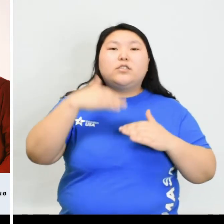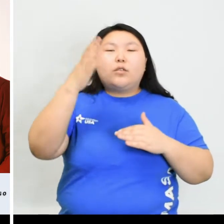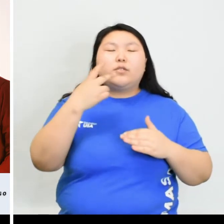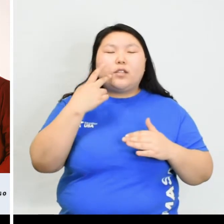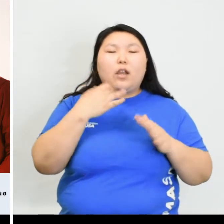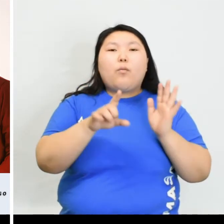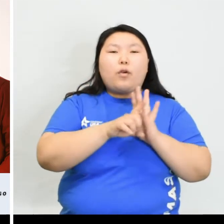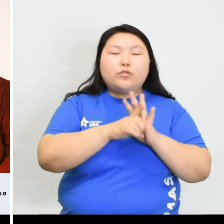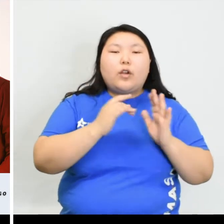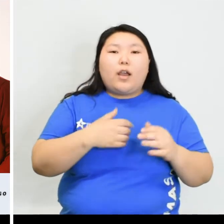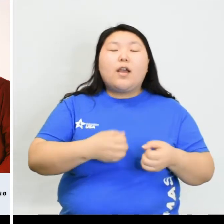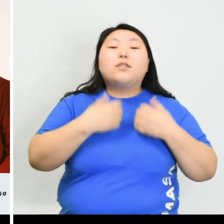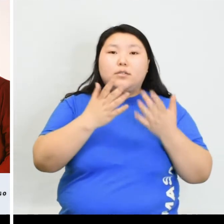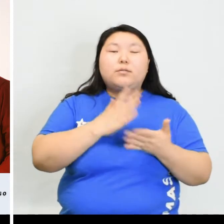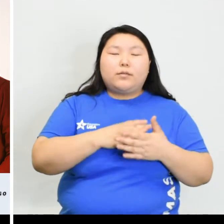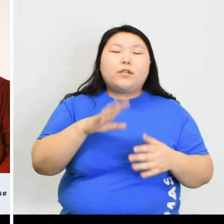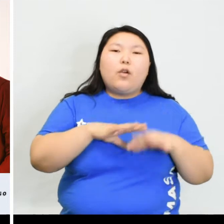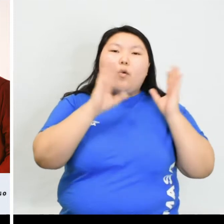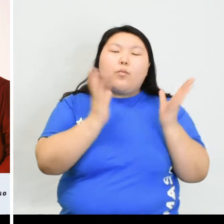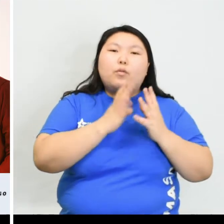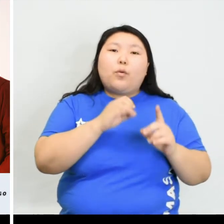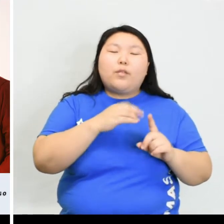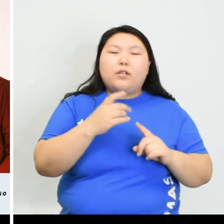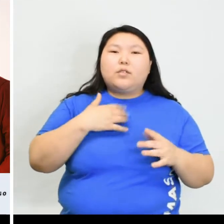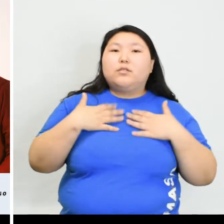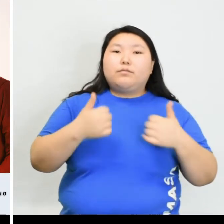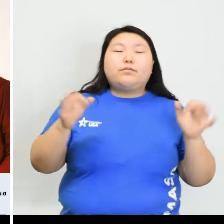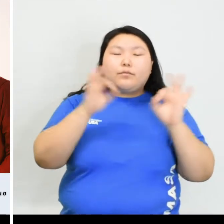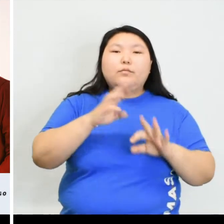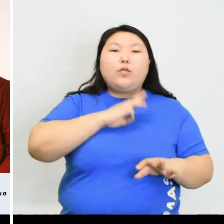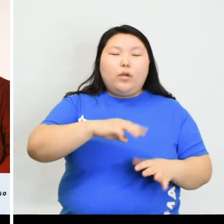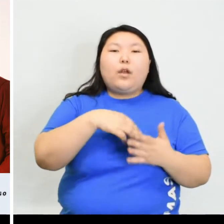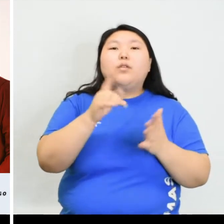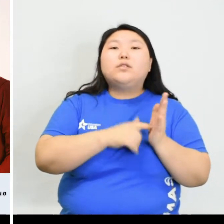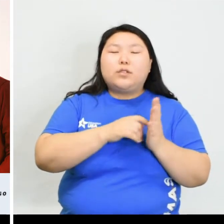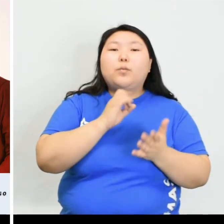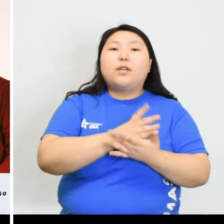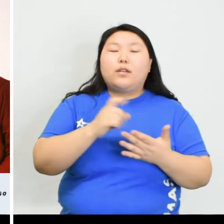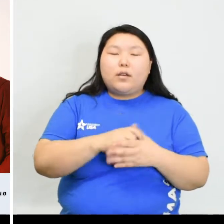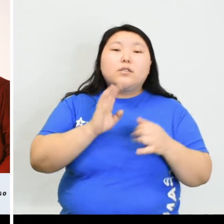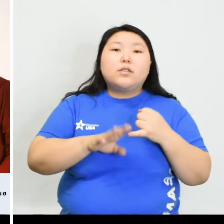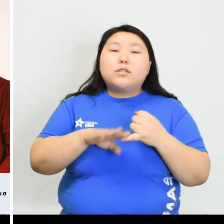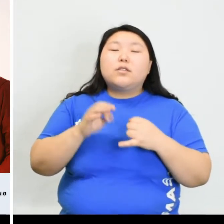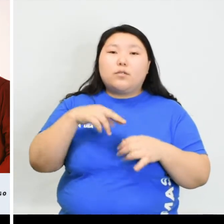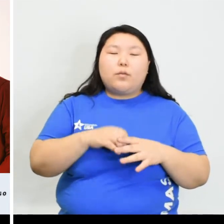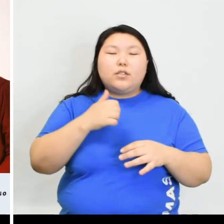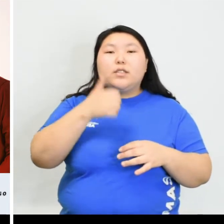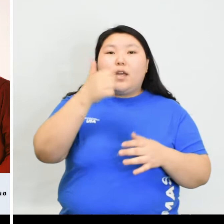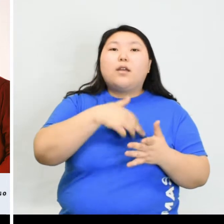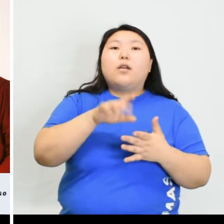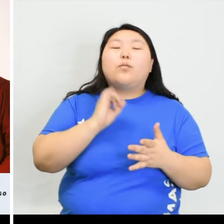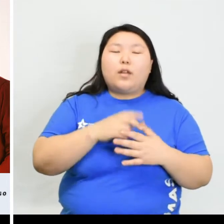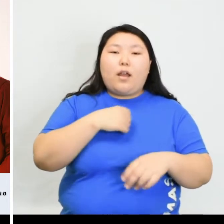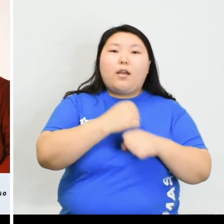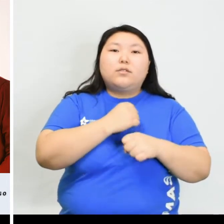болцоо гарч ирдэг юм байлаа. Тэгээд бүх юм дээр ер нь шатрахгүй л тууштал явах хэрэгтэй юм байлаа. Эцээцд бол сайн явал ажилчин